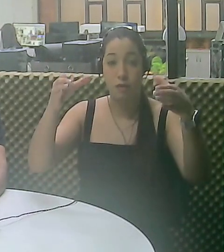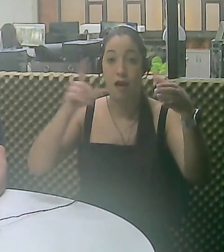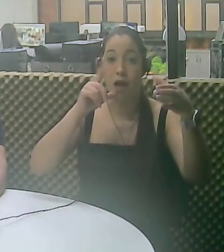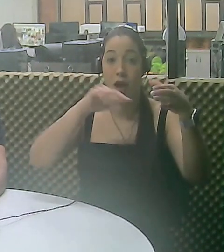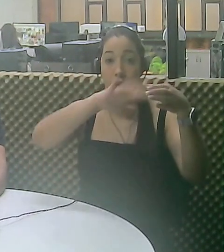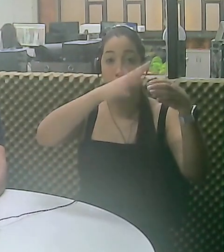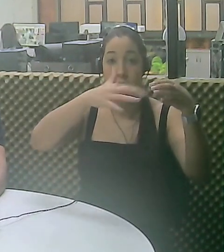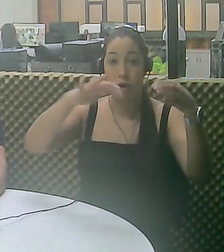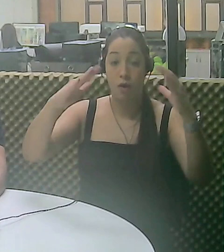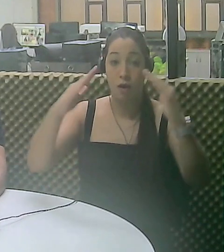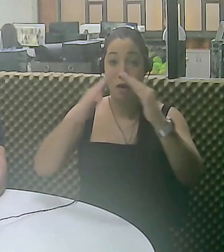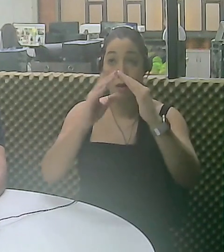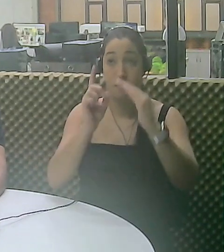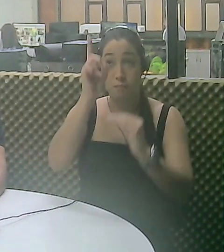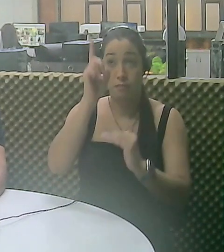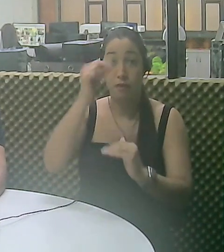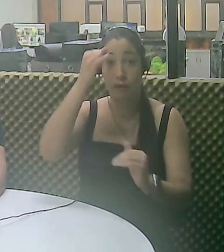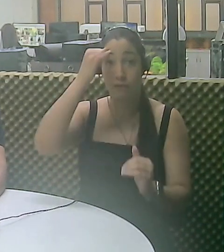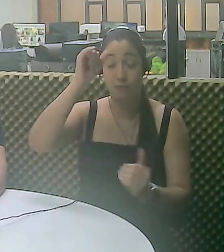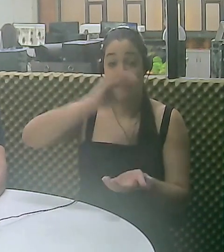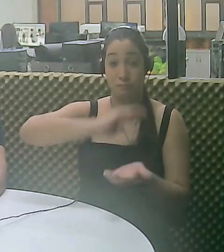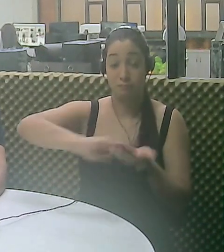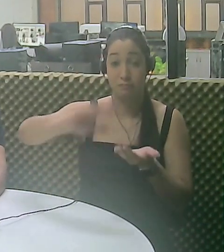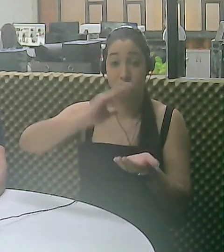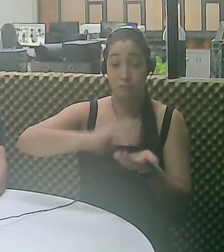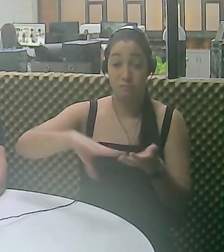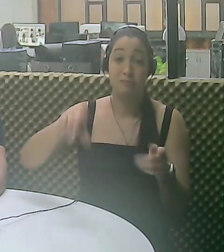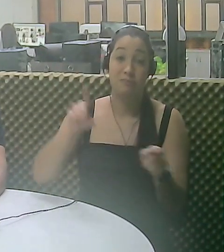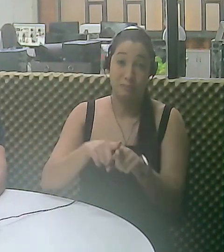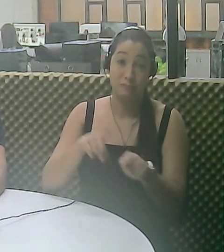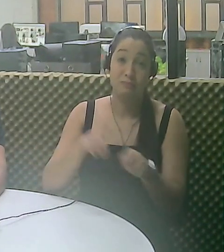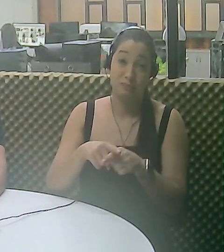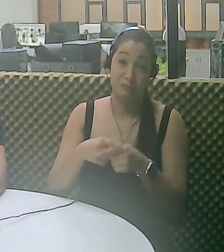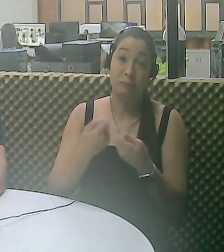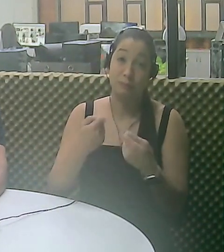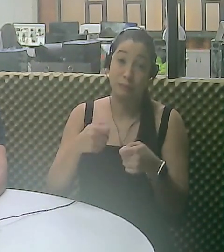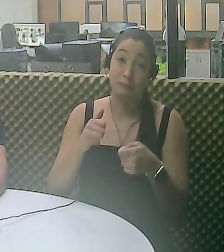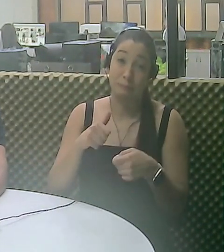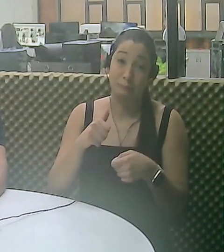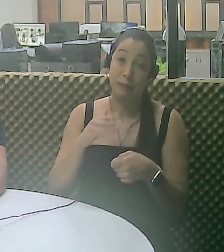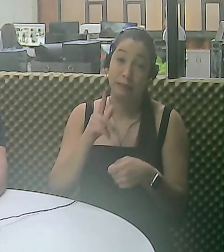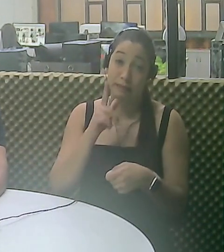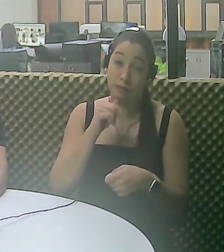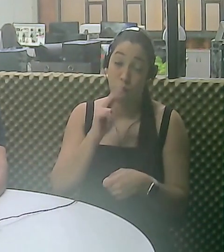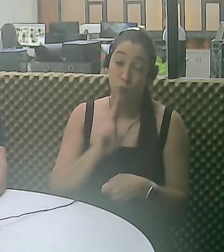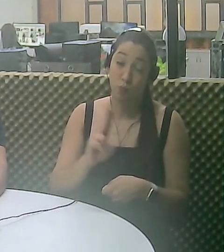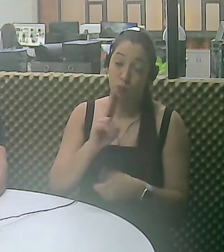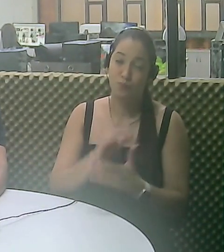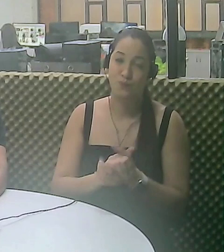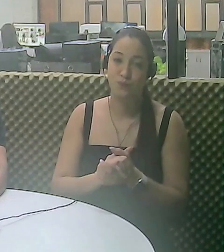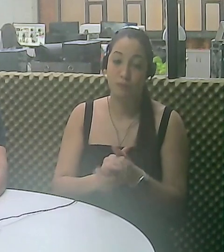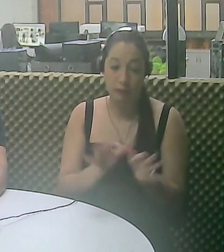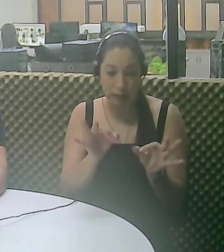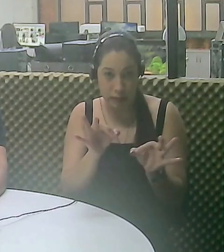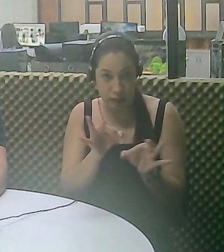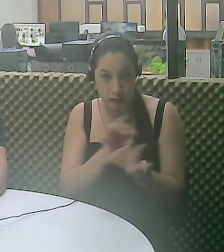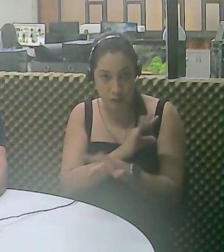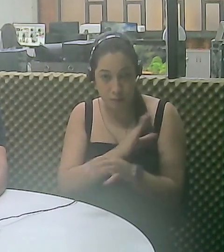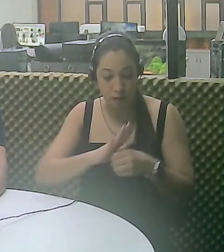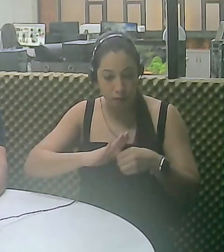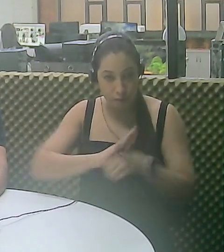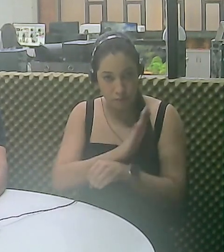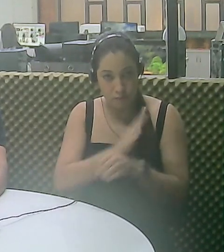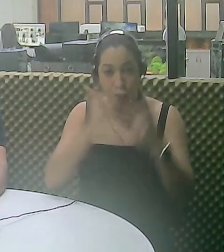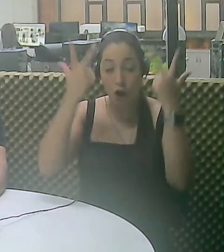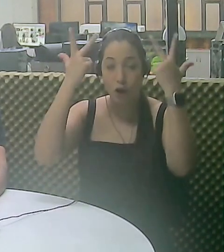caixas d'água e evitar desperdícios e atividades que demandam uso excessivo de água. Após a conclusão, o abastecimento